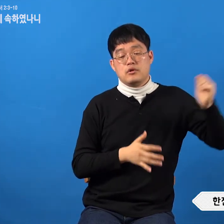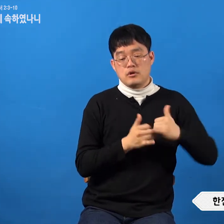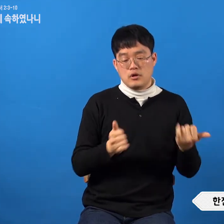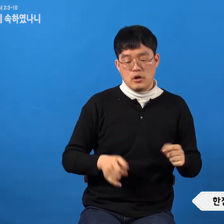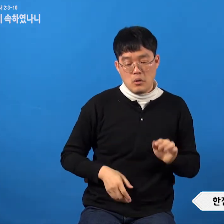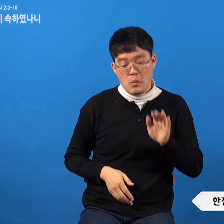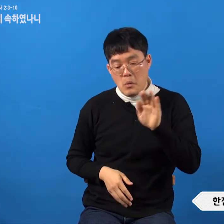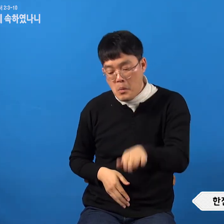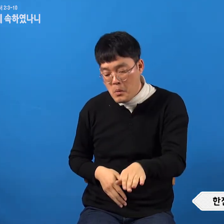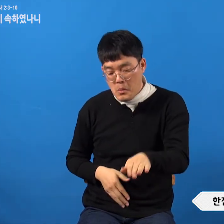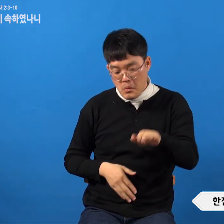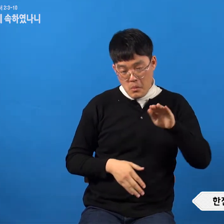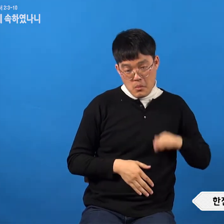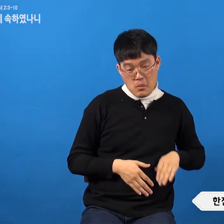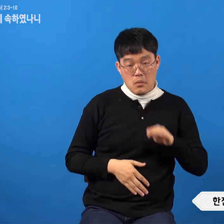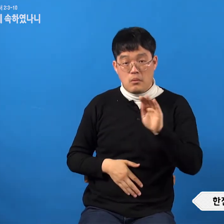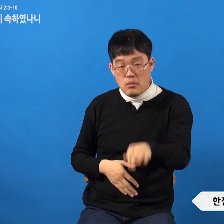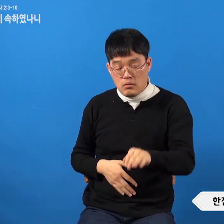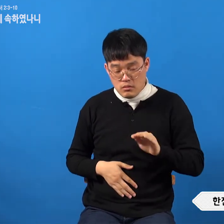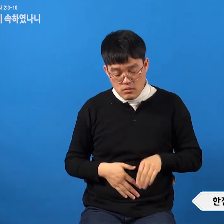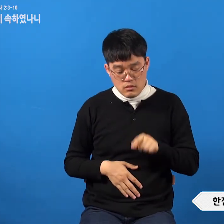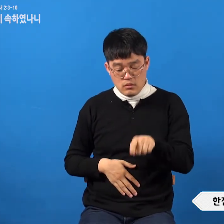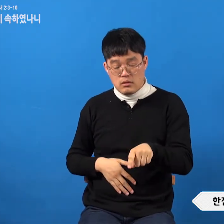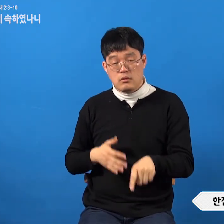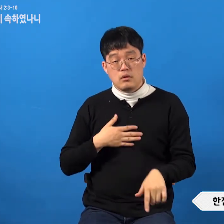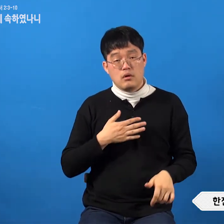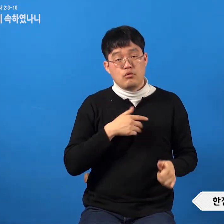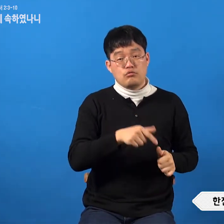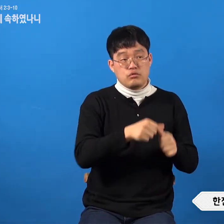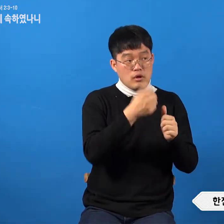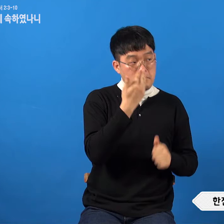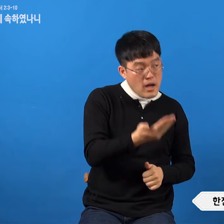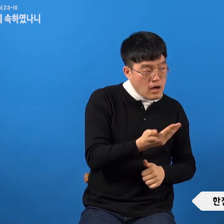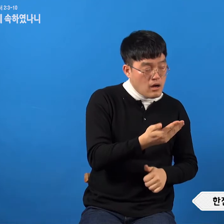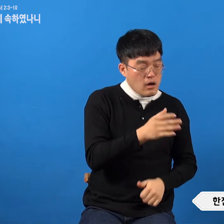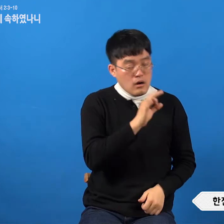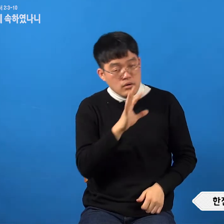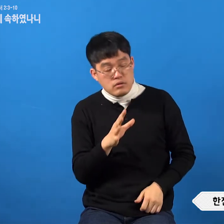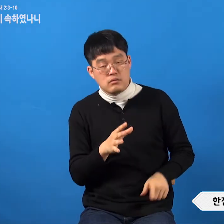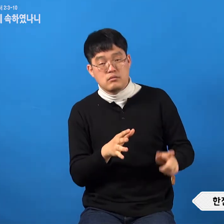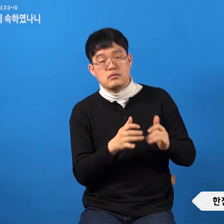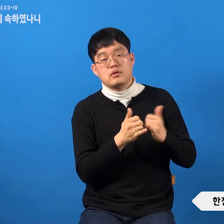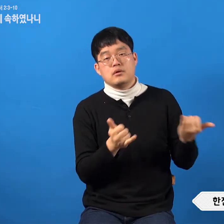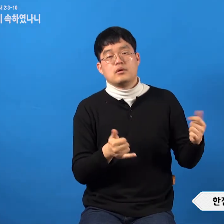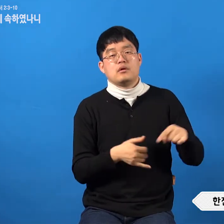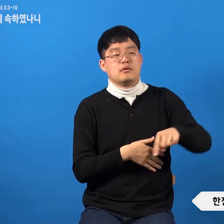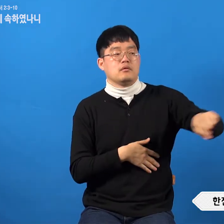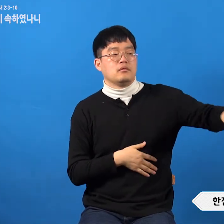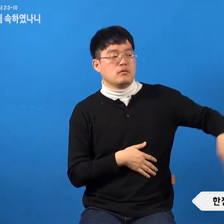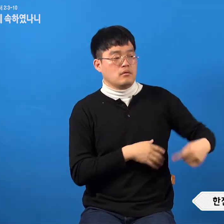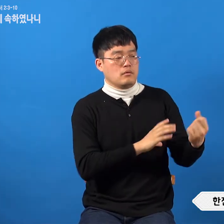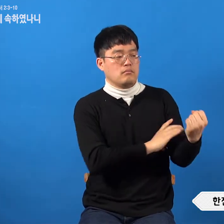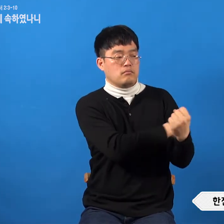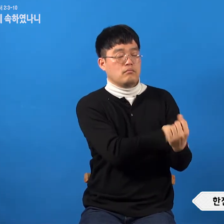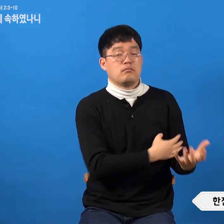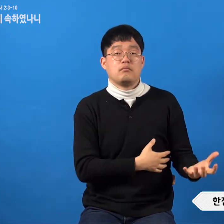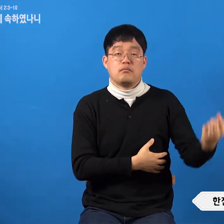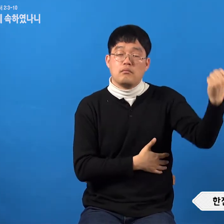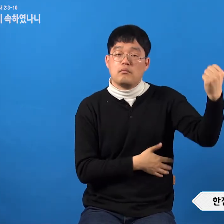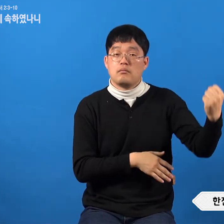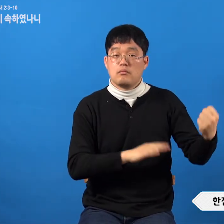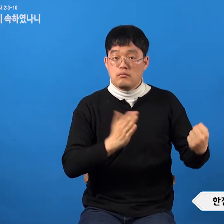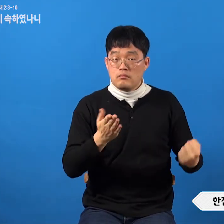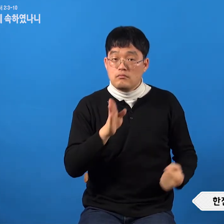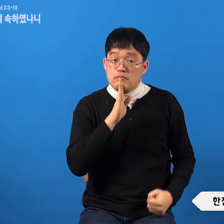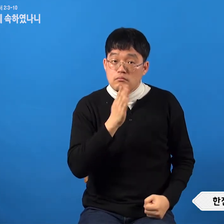나오느냐 안 나오느냐 그게 달려 있으니까 인간이 십자가를 믿어주느냐 안 믿어주느냐 거기에 구원이 달려 있으니까 구원의